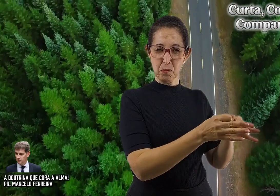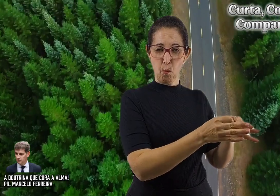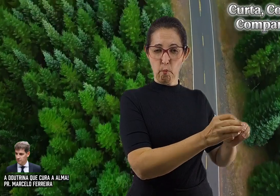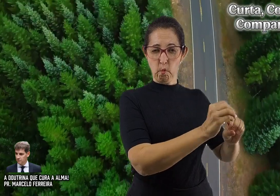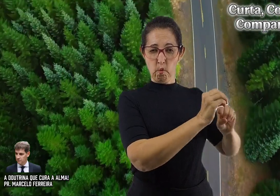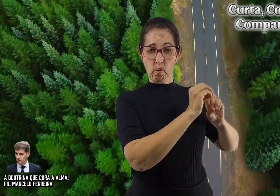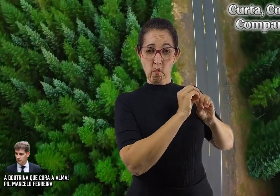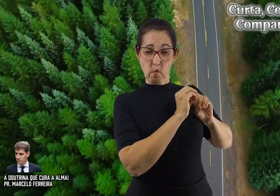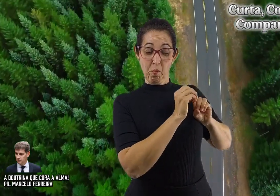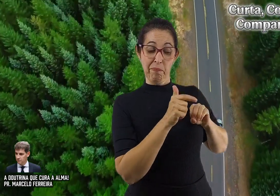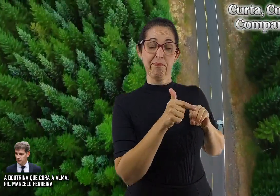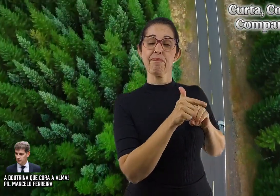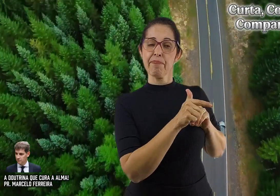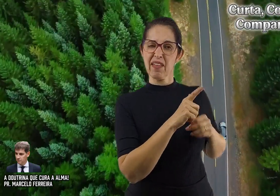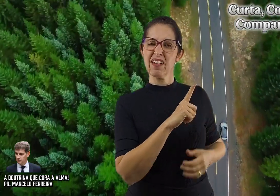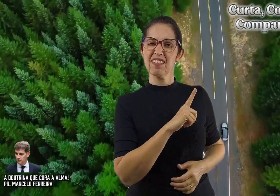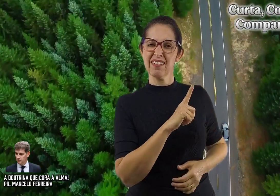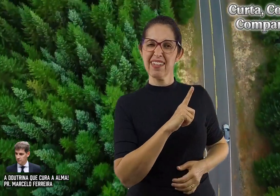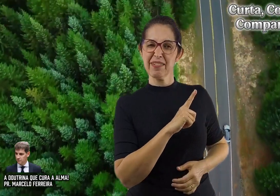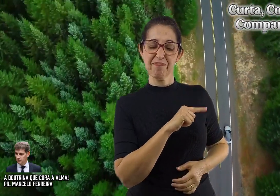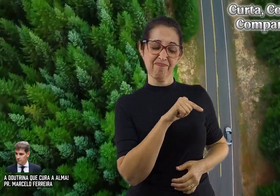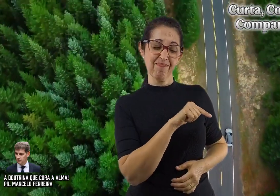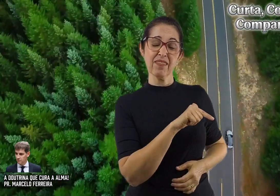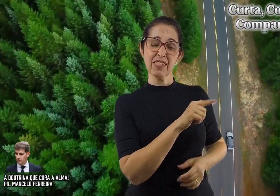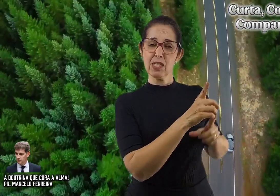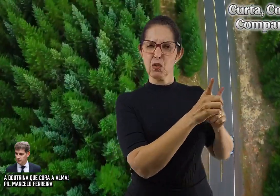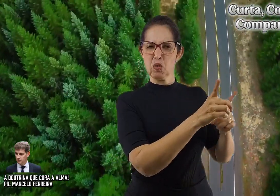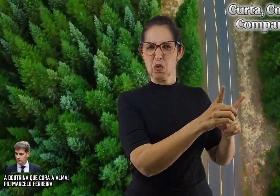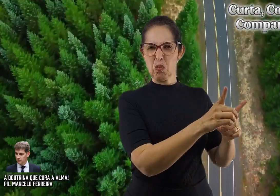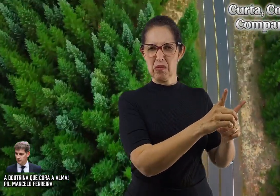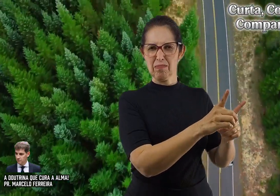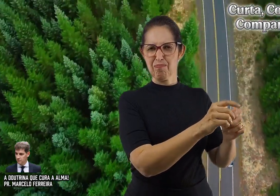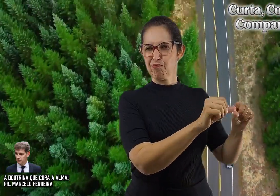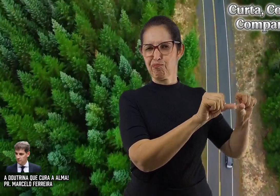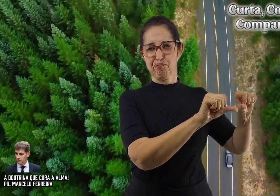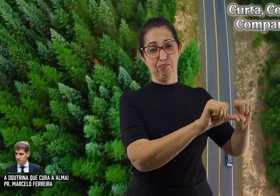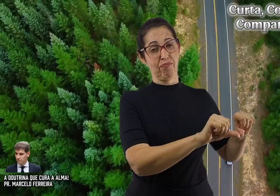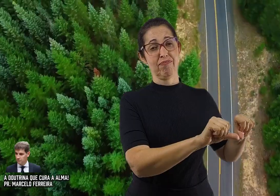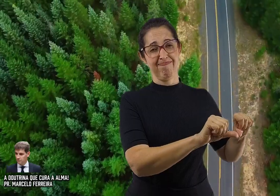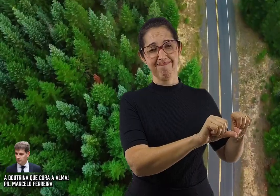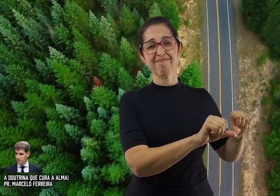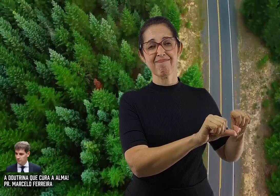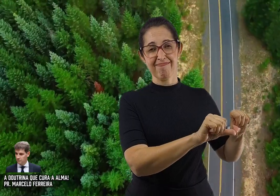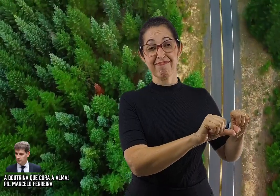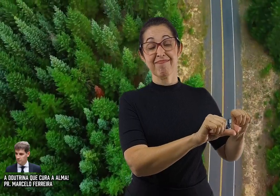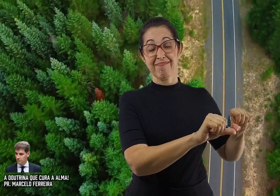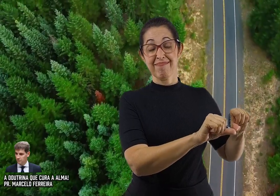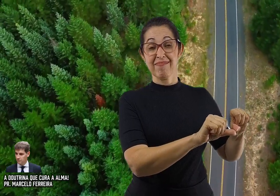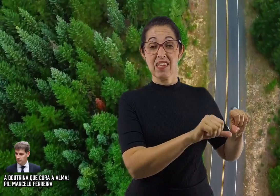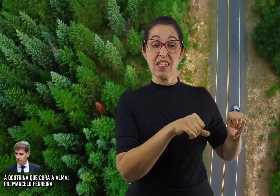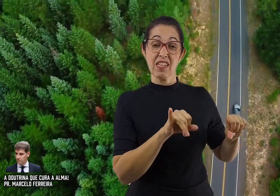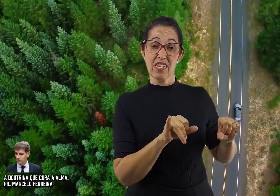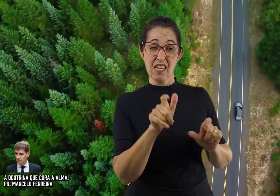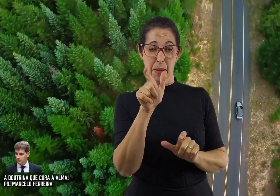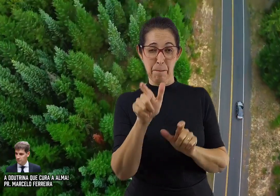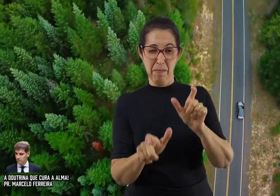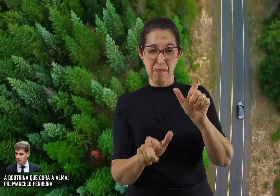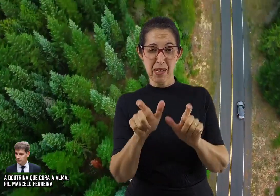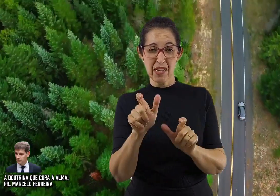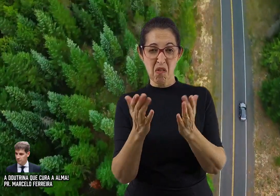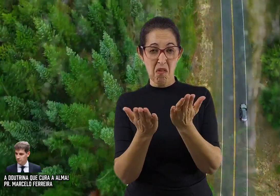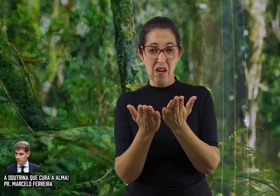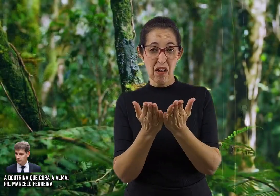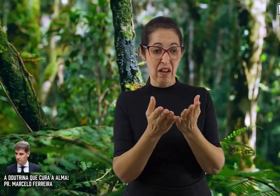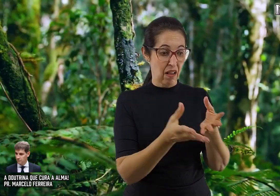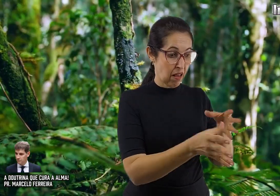Há um tipo de doutrina que ela adoece o crente. Há um tipo de doutrina que, se o crente se alimentar dela, daqui a